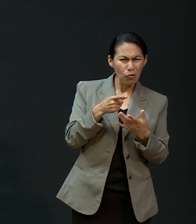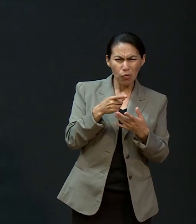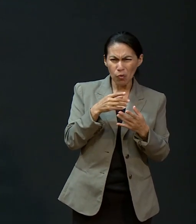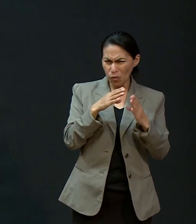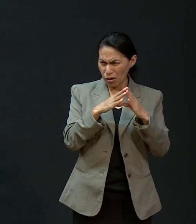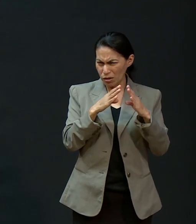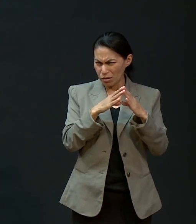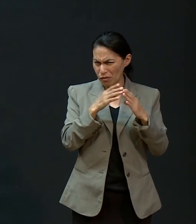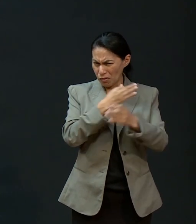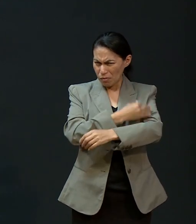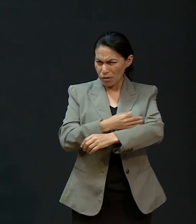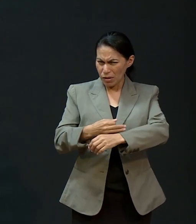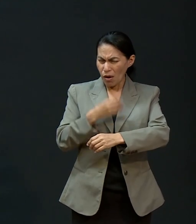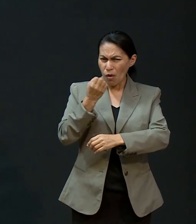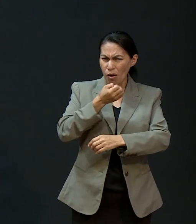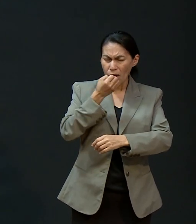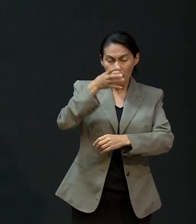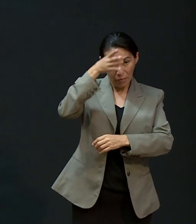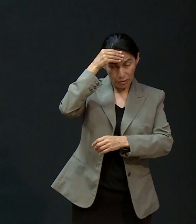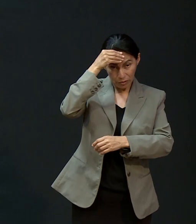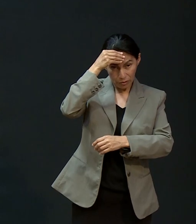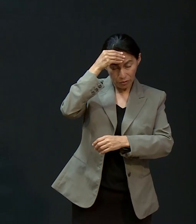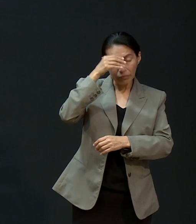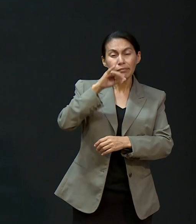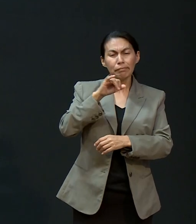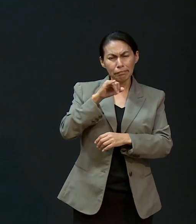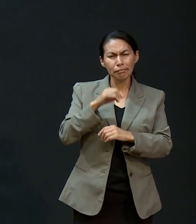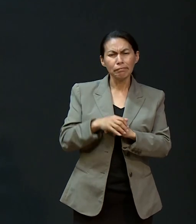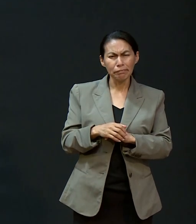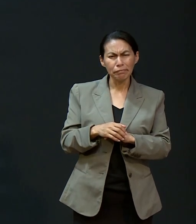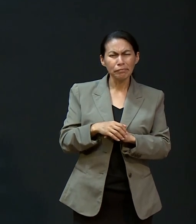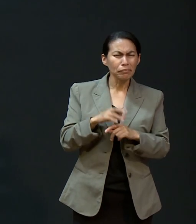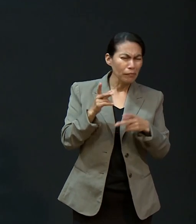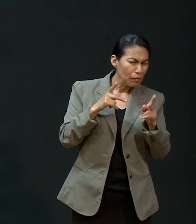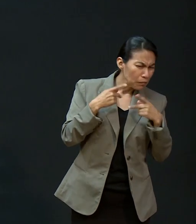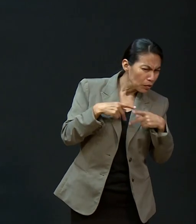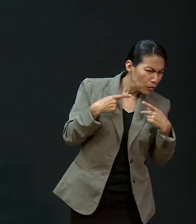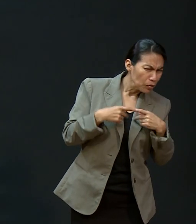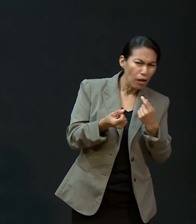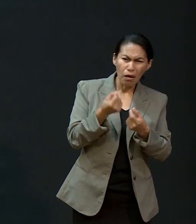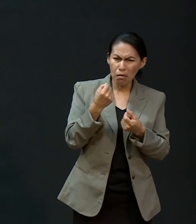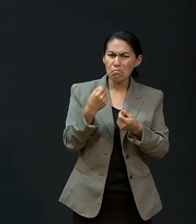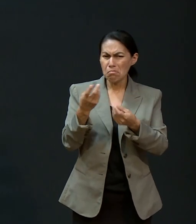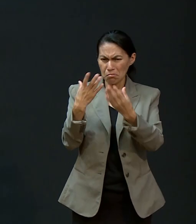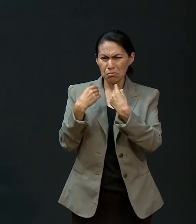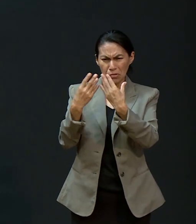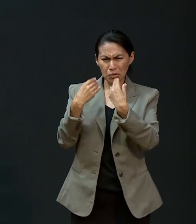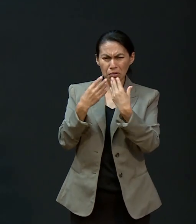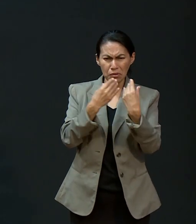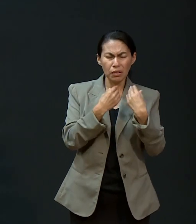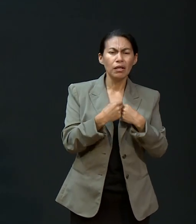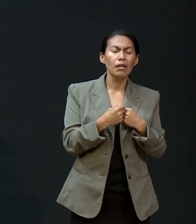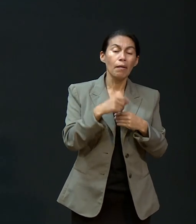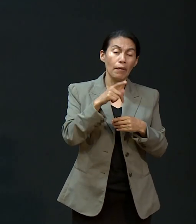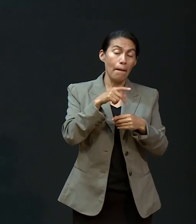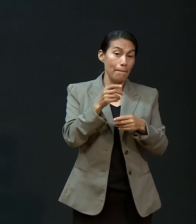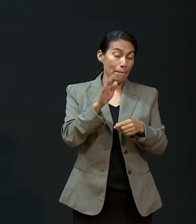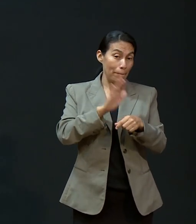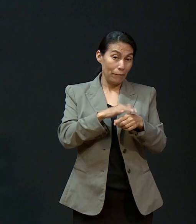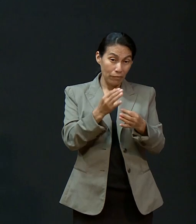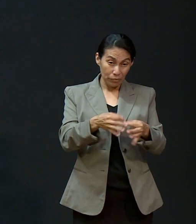hogar, en tu hogar, ¿aprendiste a orar? Sí, pues, tuve muchas personas que me enseñaron.